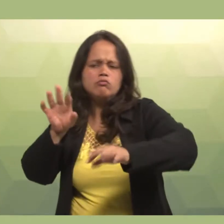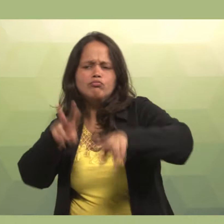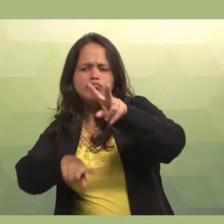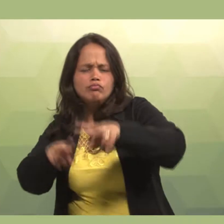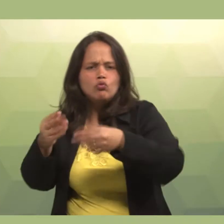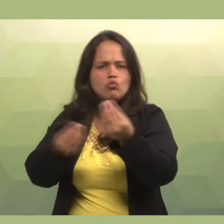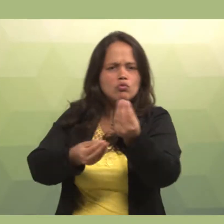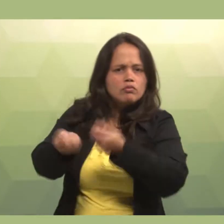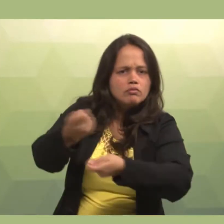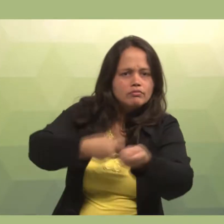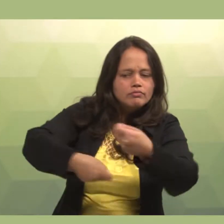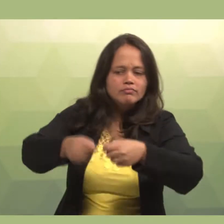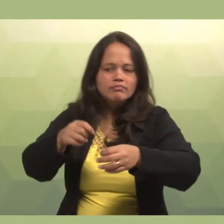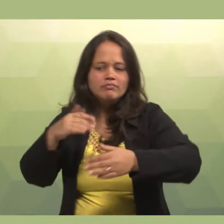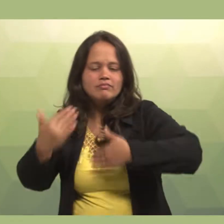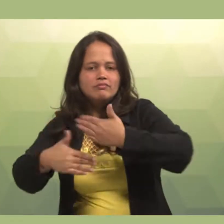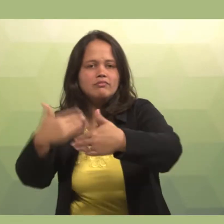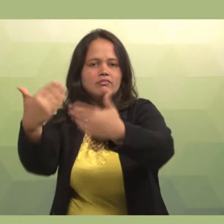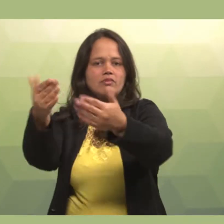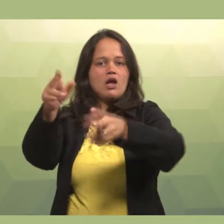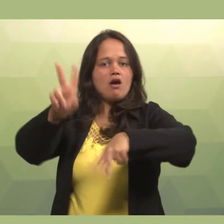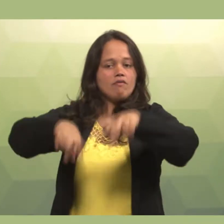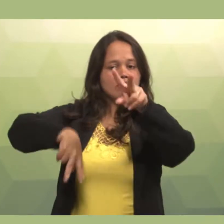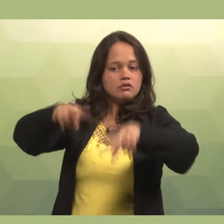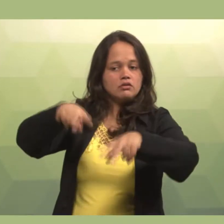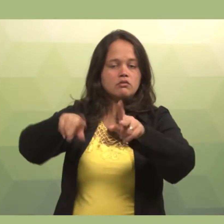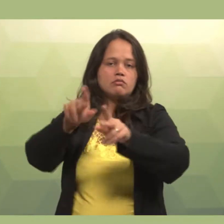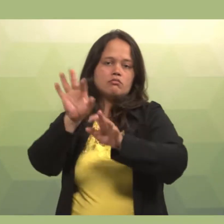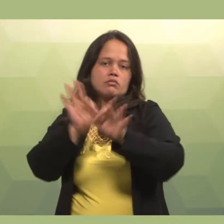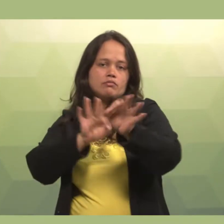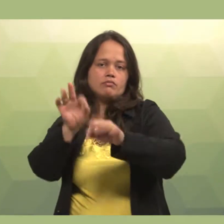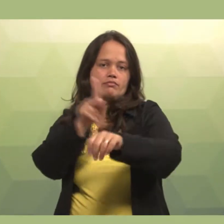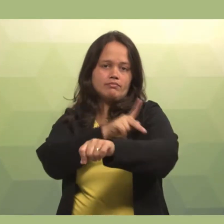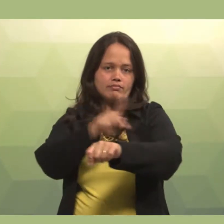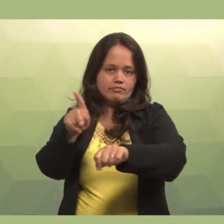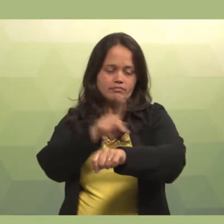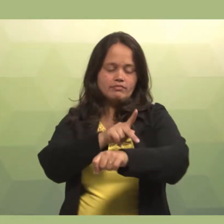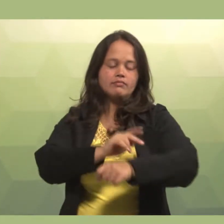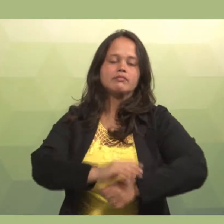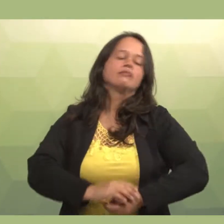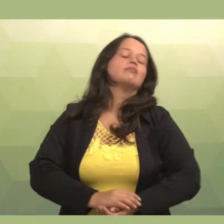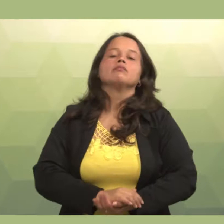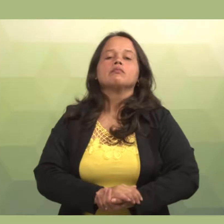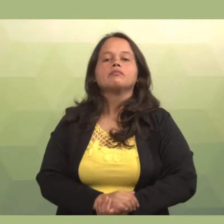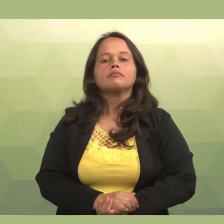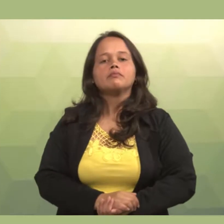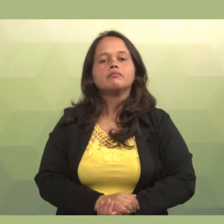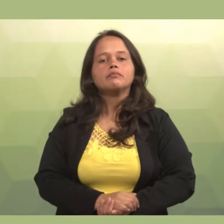articulação, desenvolvimento e avaliação de suas propostas pedagógicas.